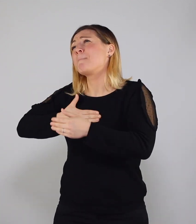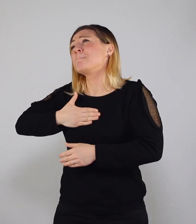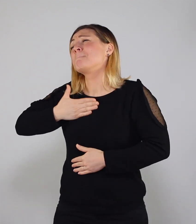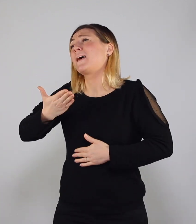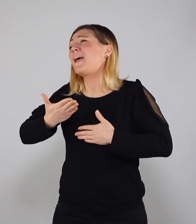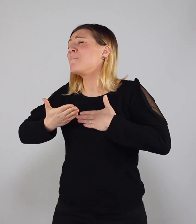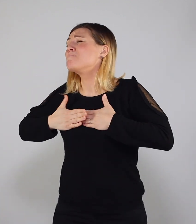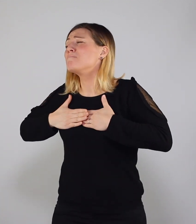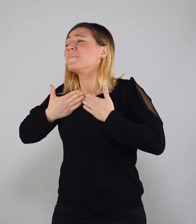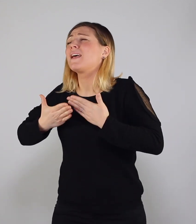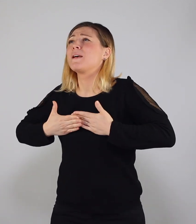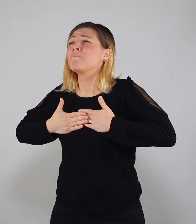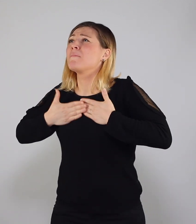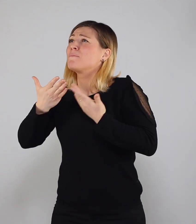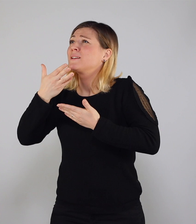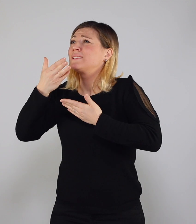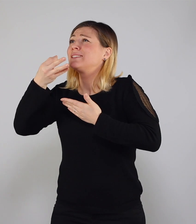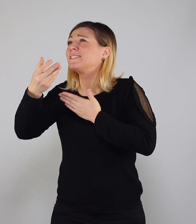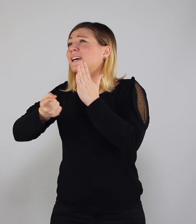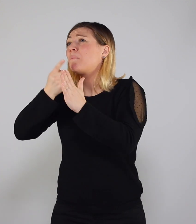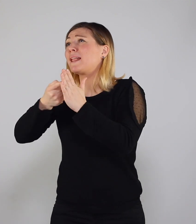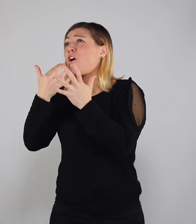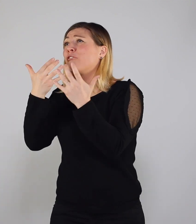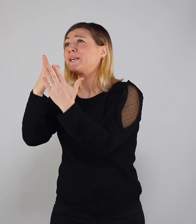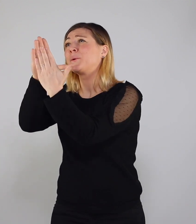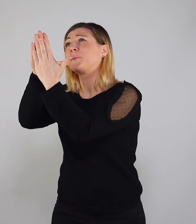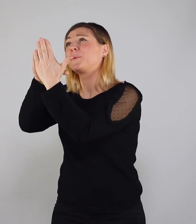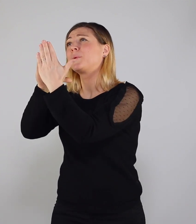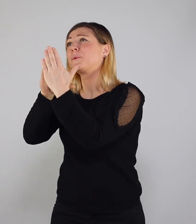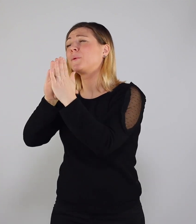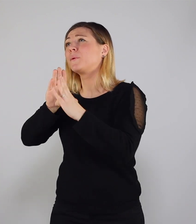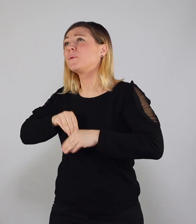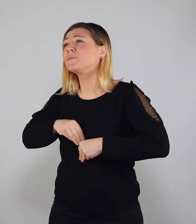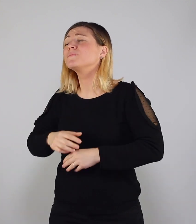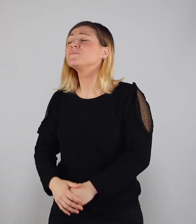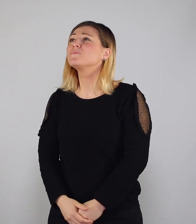l'aimais. Je lui ai répété que je l'aimais et que je voulais lui ressembler.